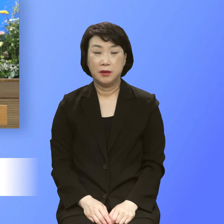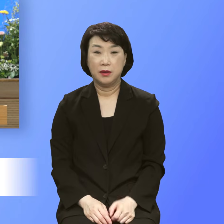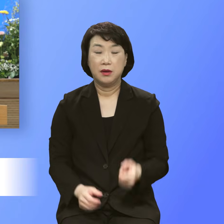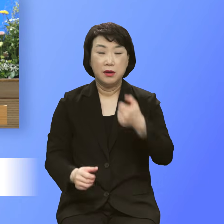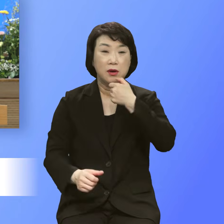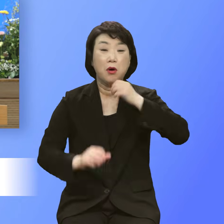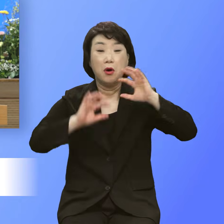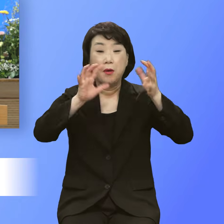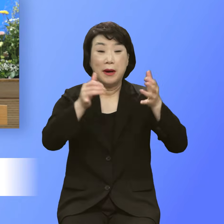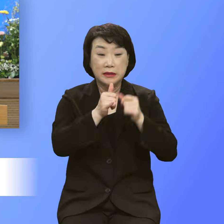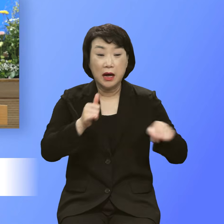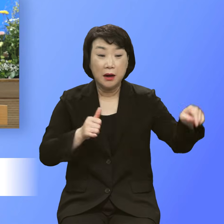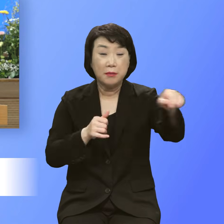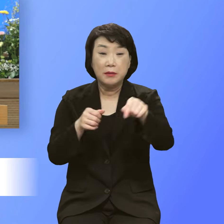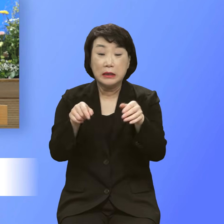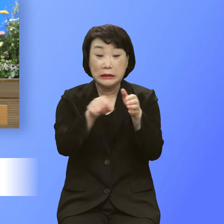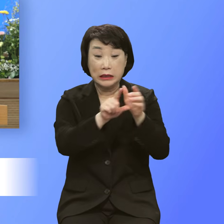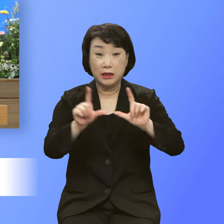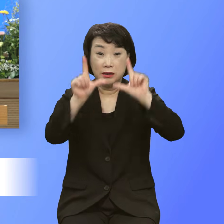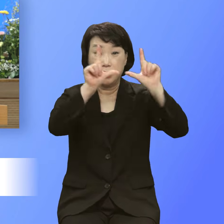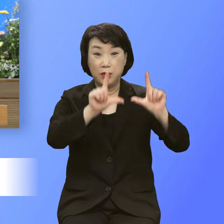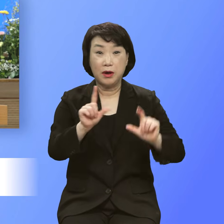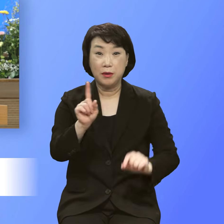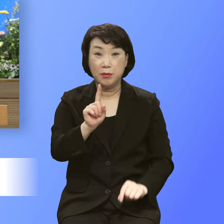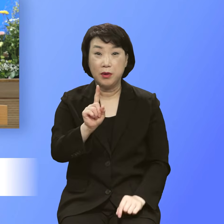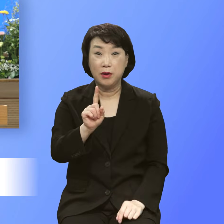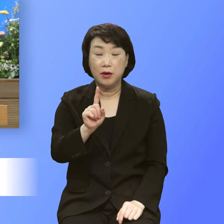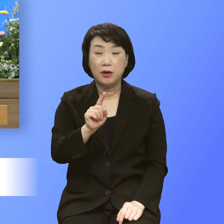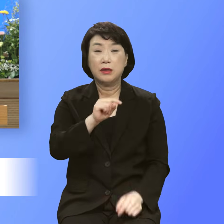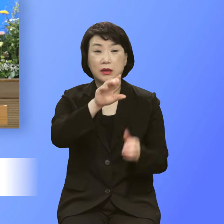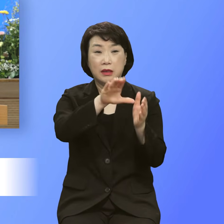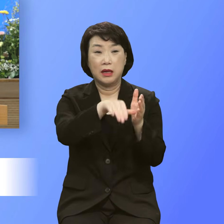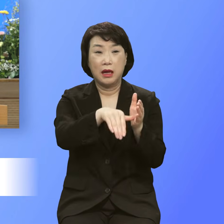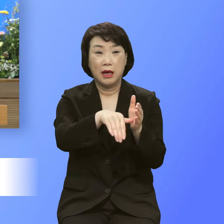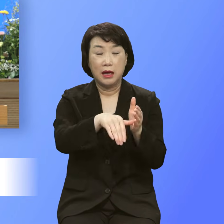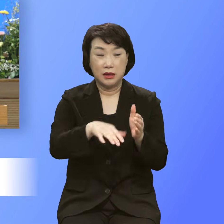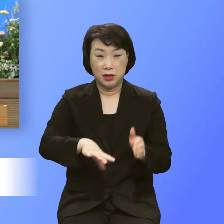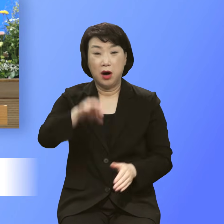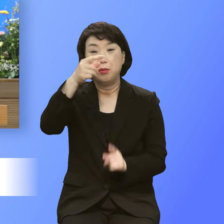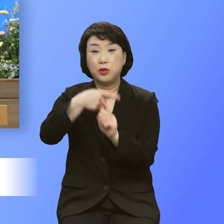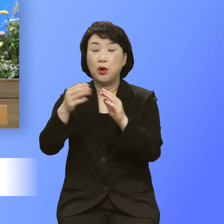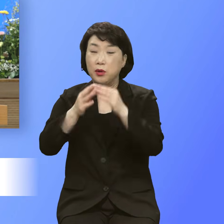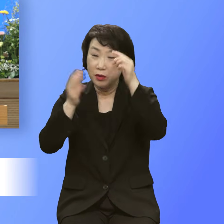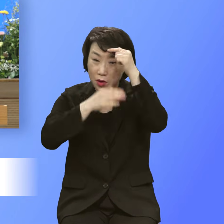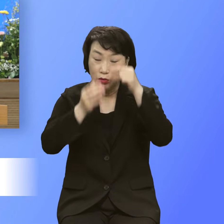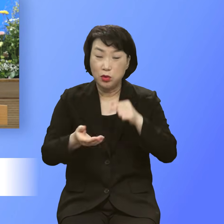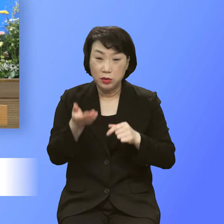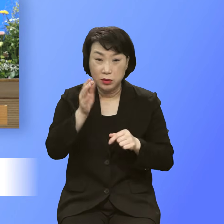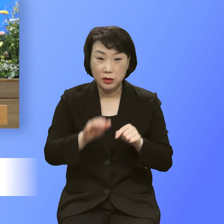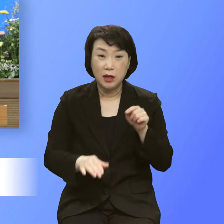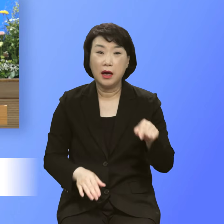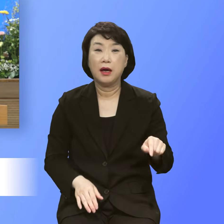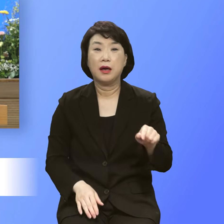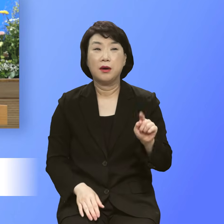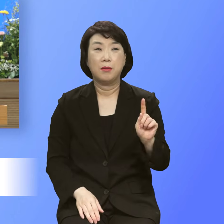로마 사람들의 신앙생활이 그때는 초대교회인데도 불구하고